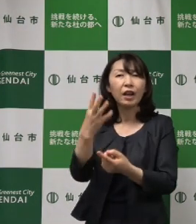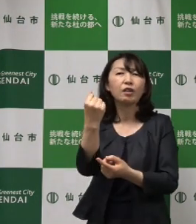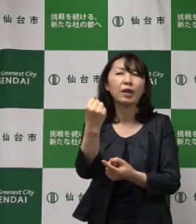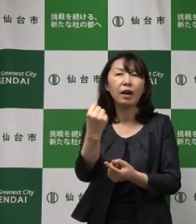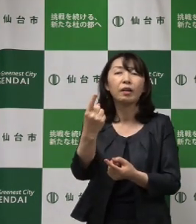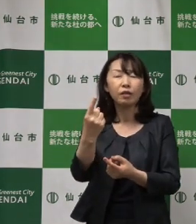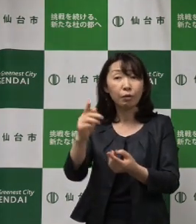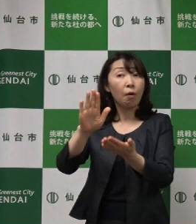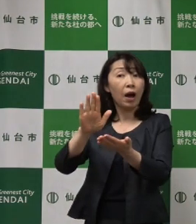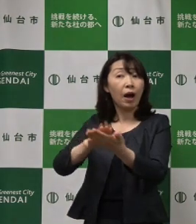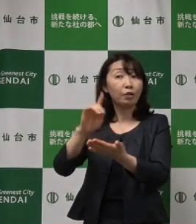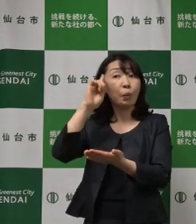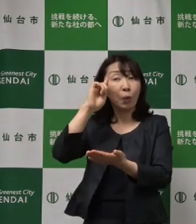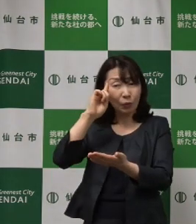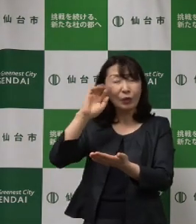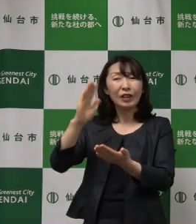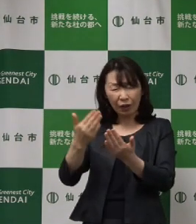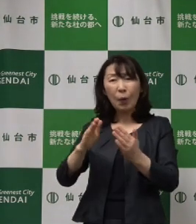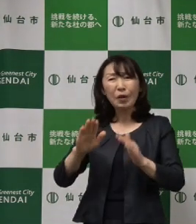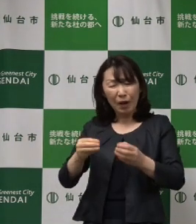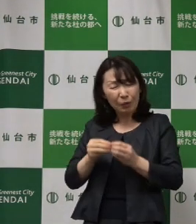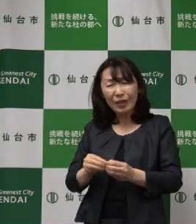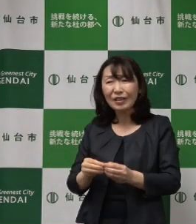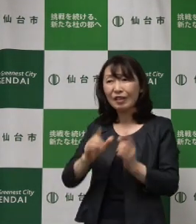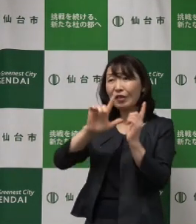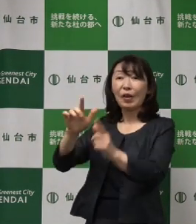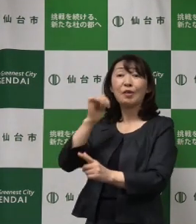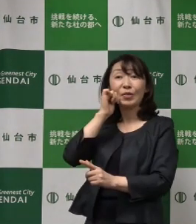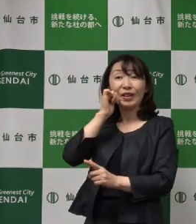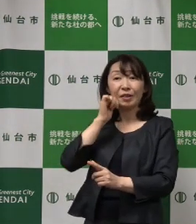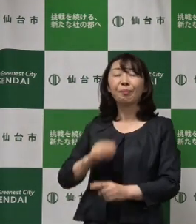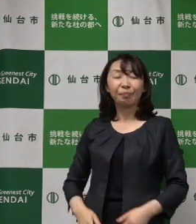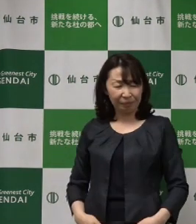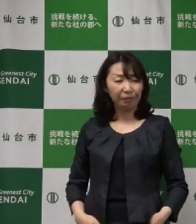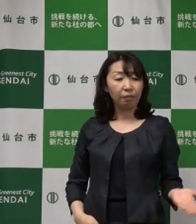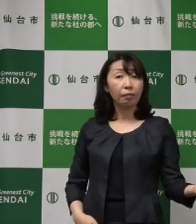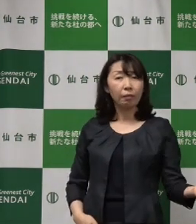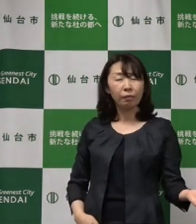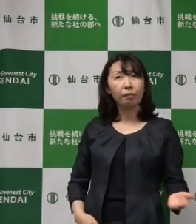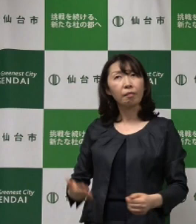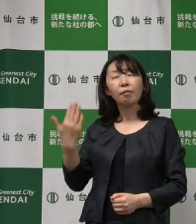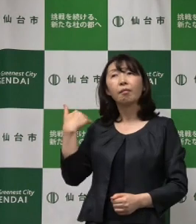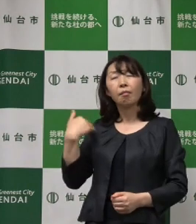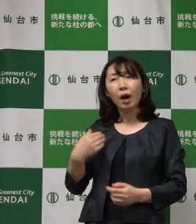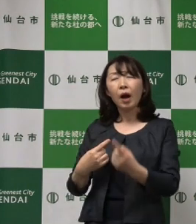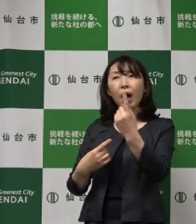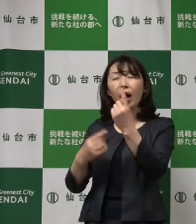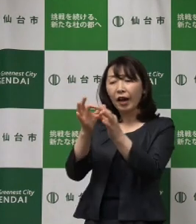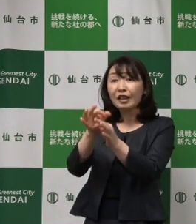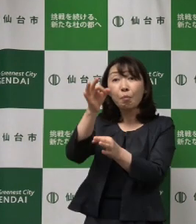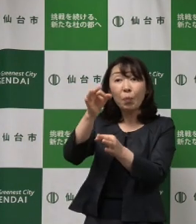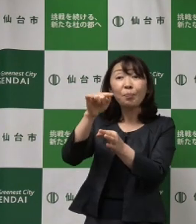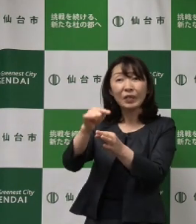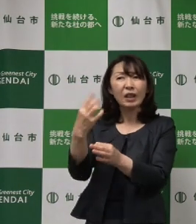は後ほど、お知らせして。 当初、確か当初、1本あたりいくらということが示された段階でです